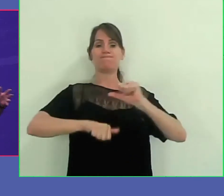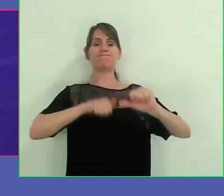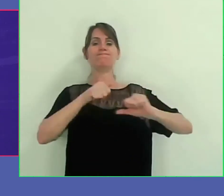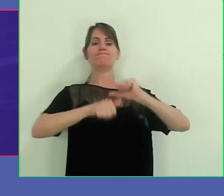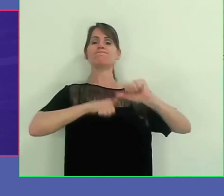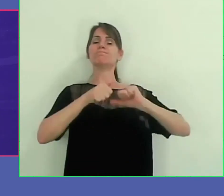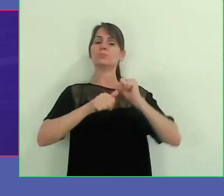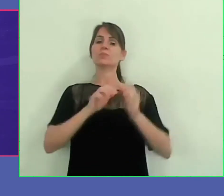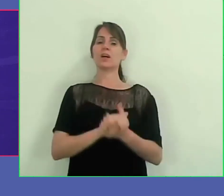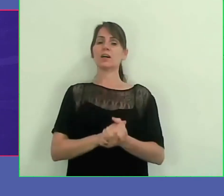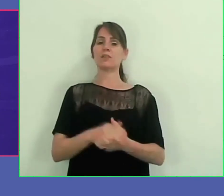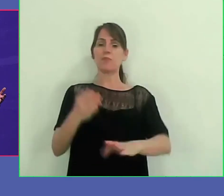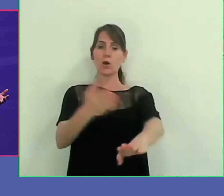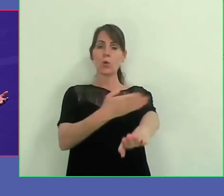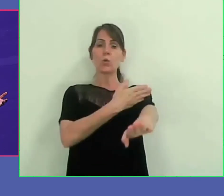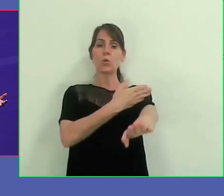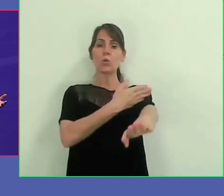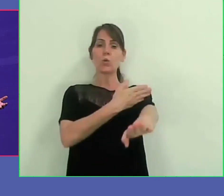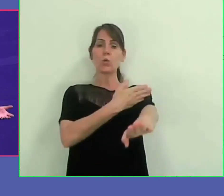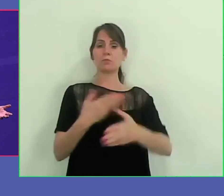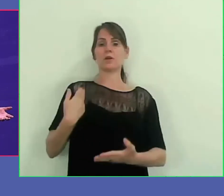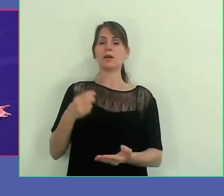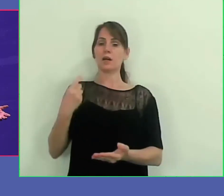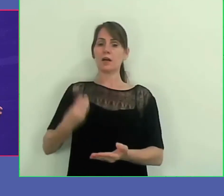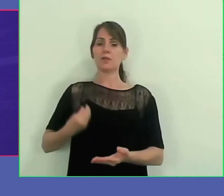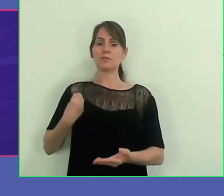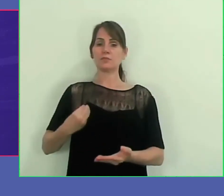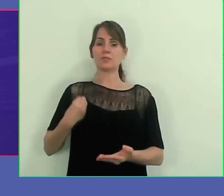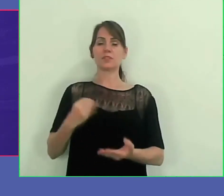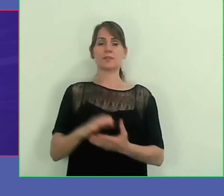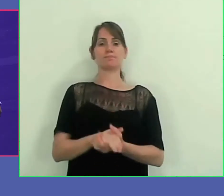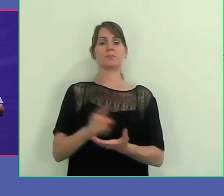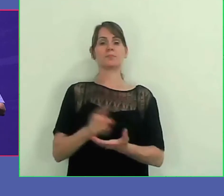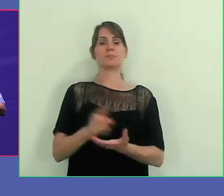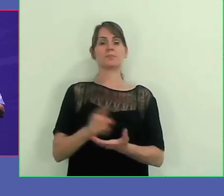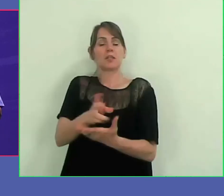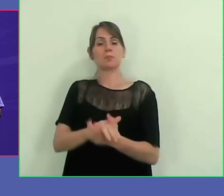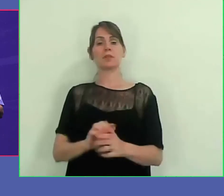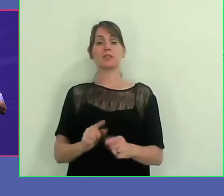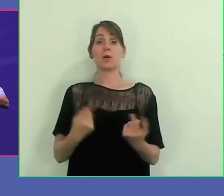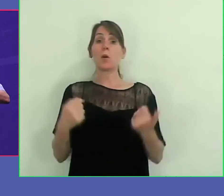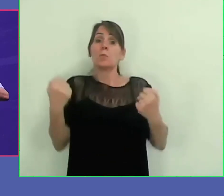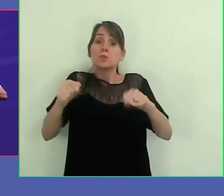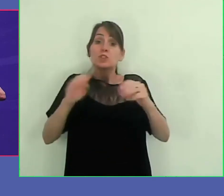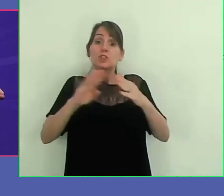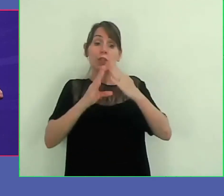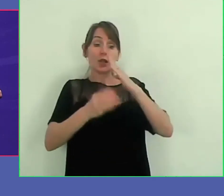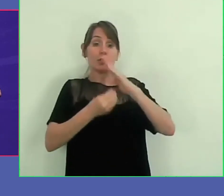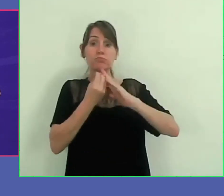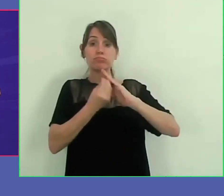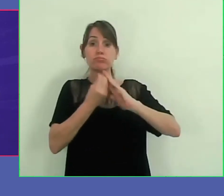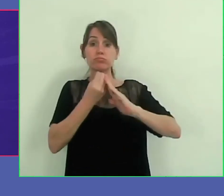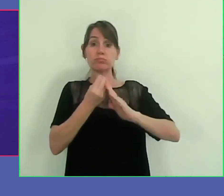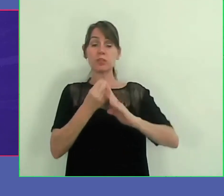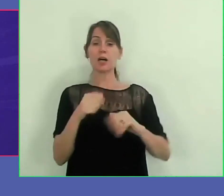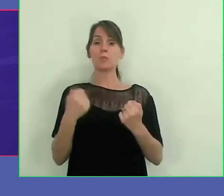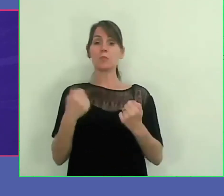e a igreja nunca vai ser edificada. Portanto, irmãos, vamos aprender a nos